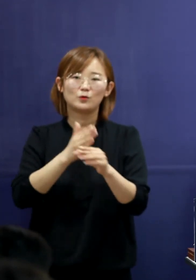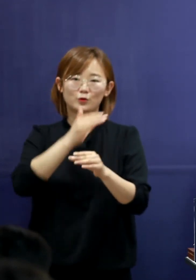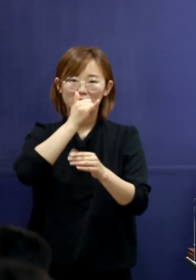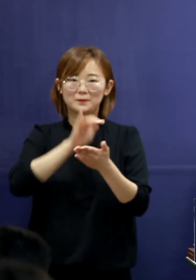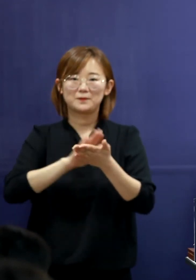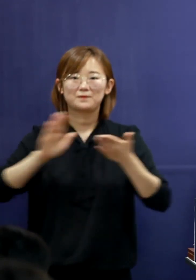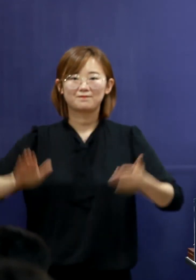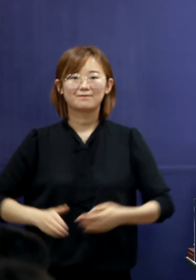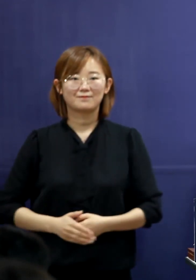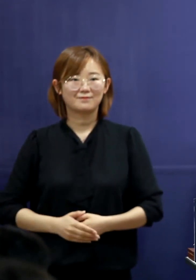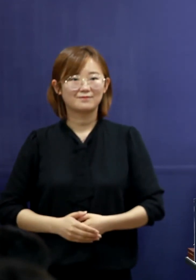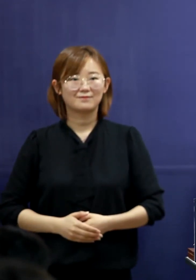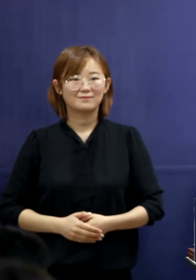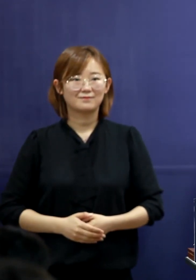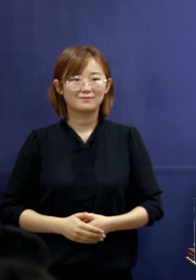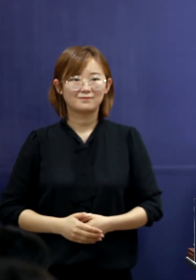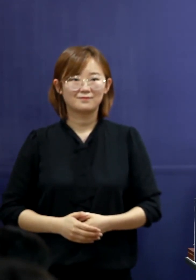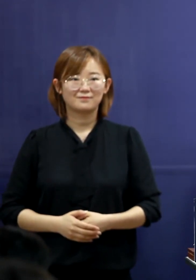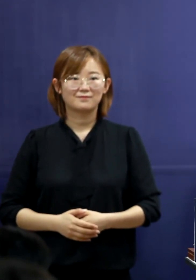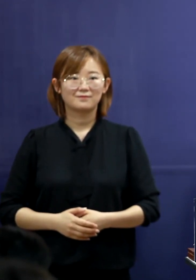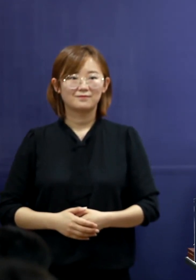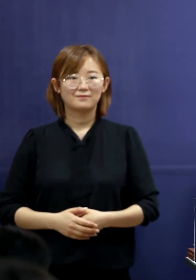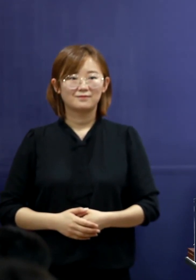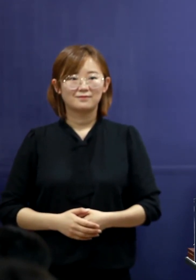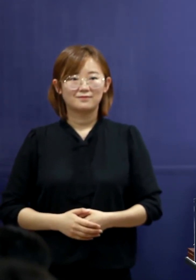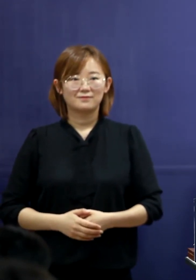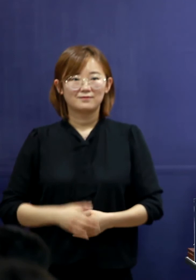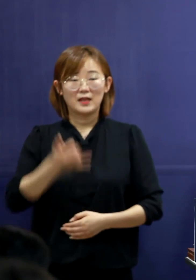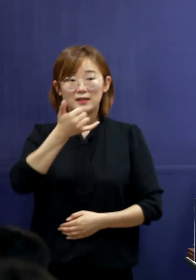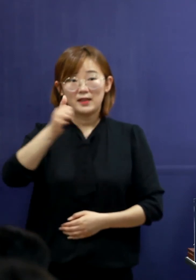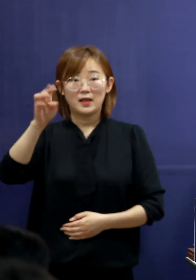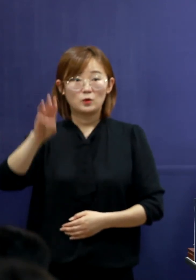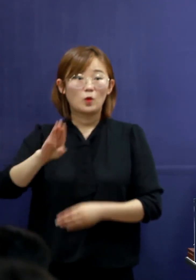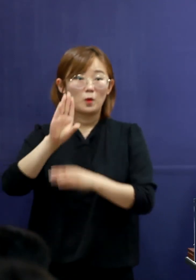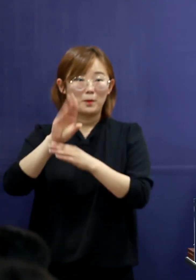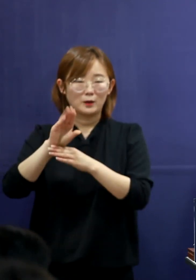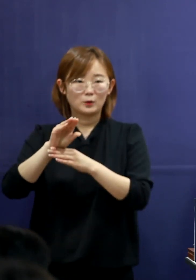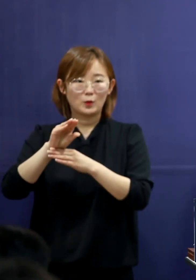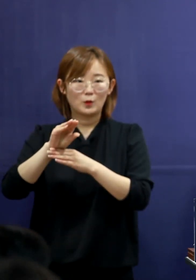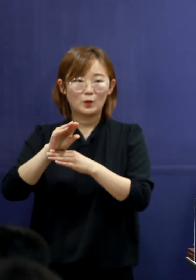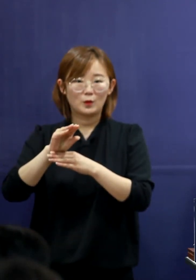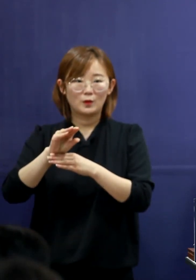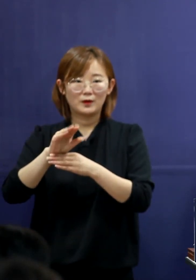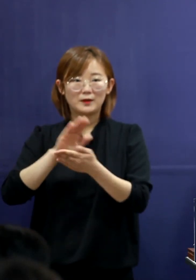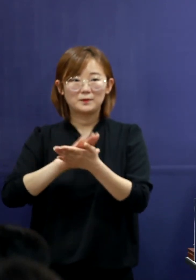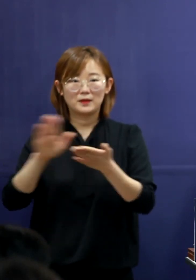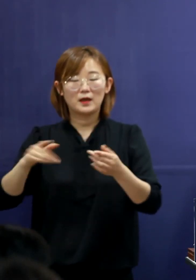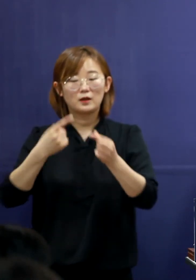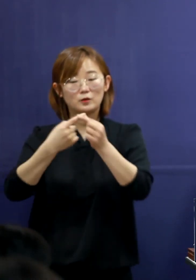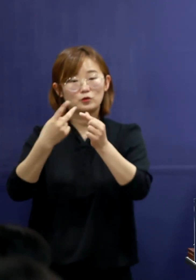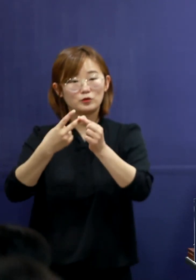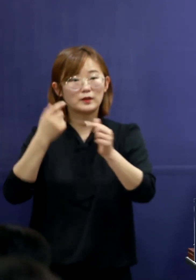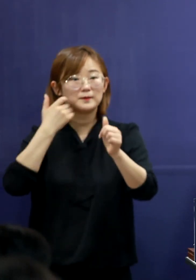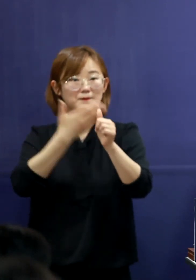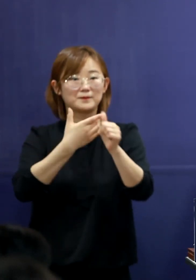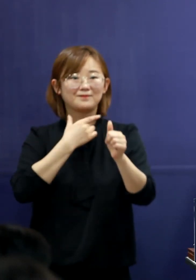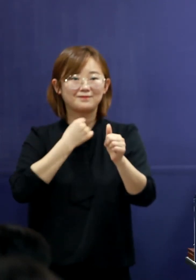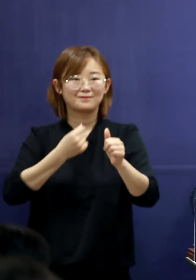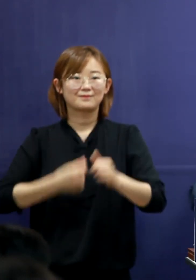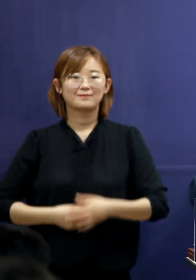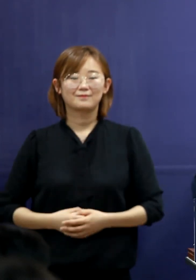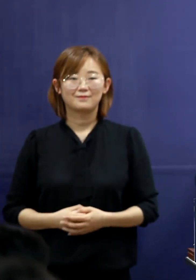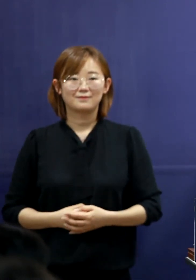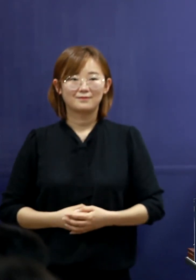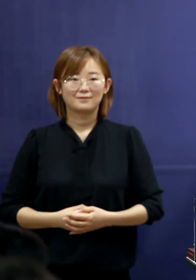네, 세종방송 이 기자님. 예, 세종방송입니다. 두 가지 질문 드리겠습니다. 먼저 지금 예를